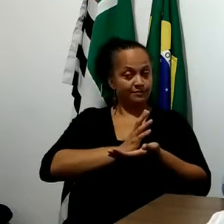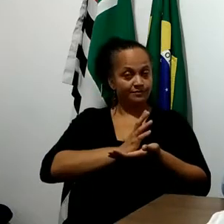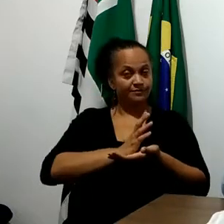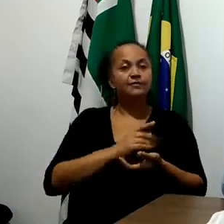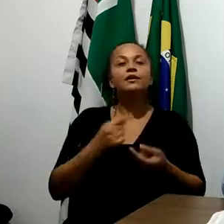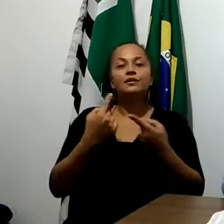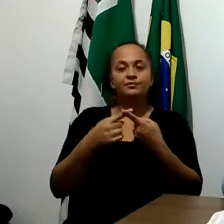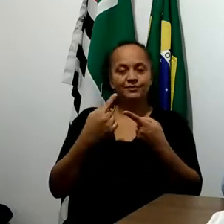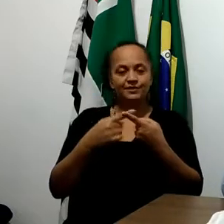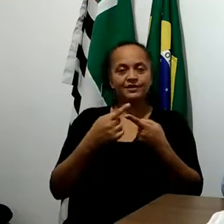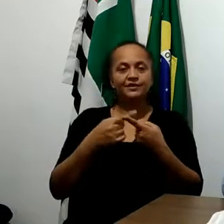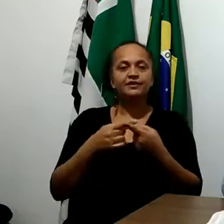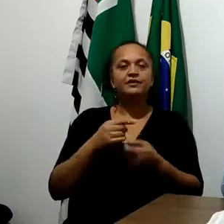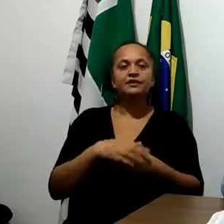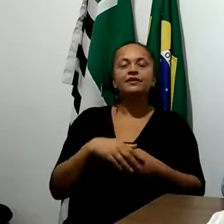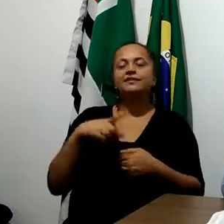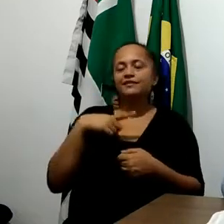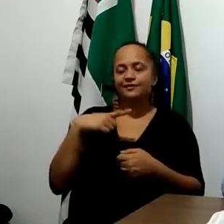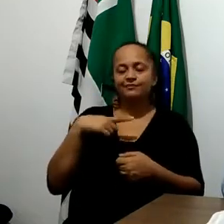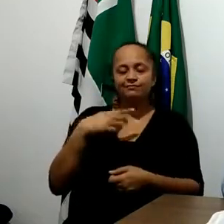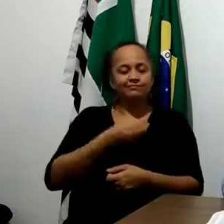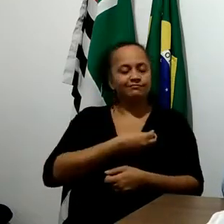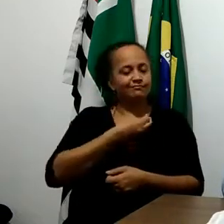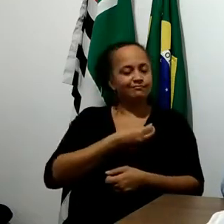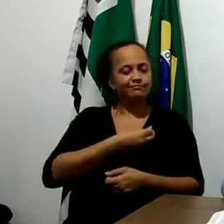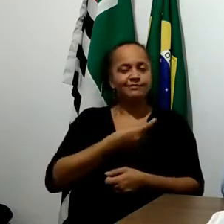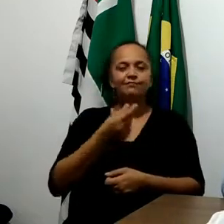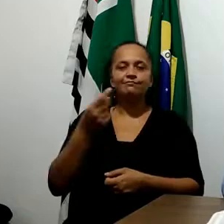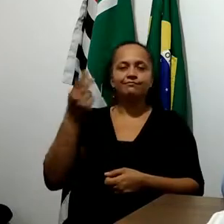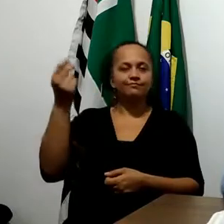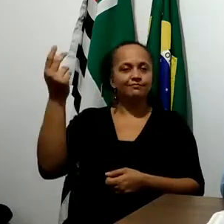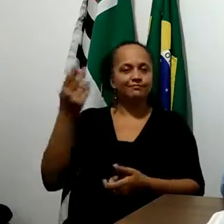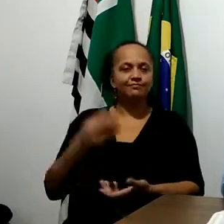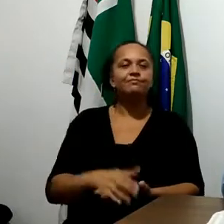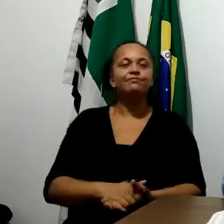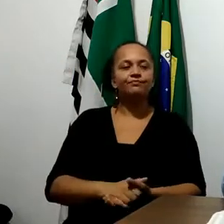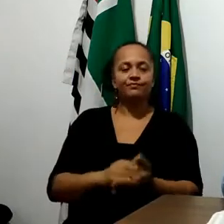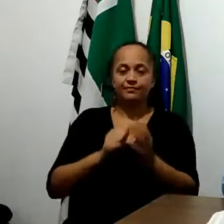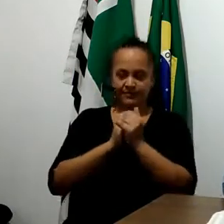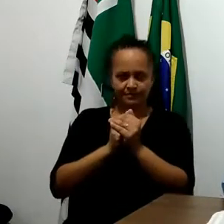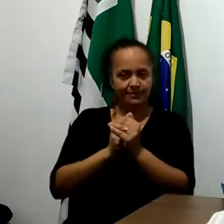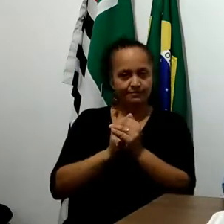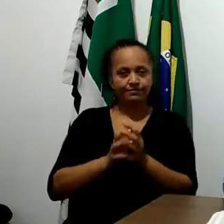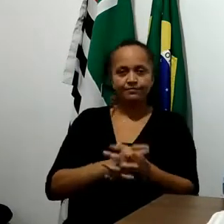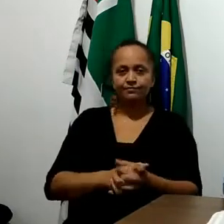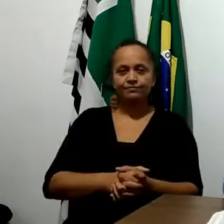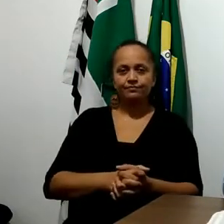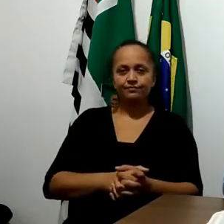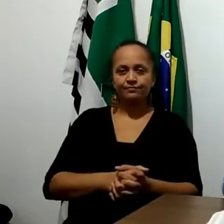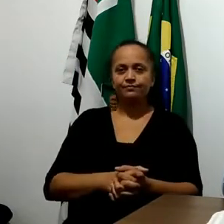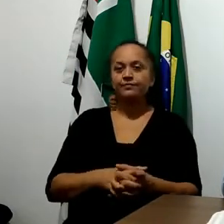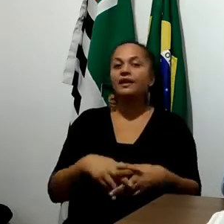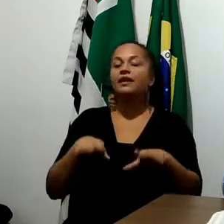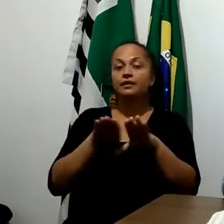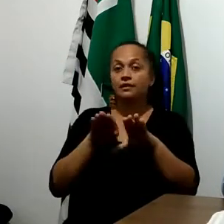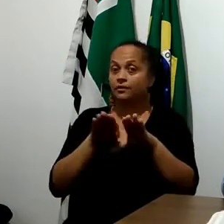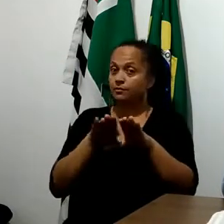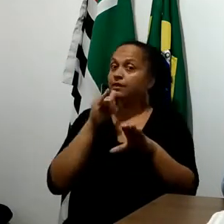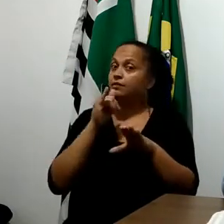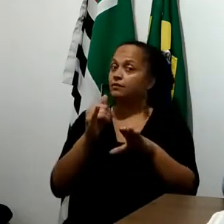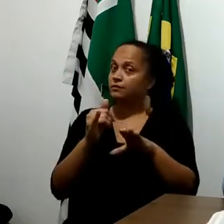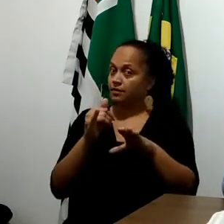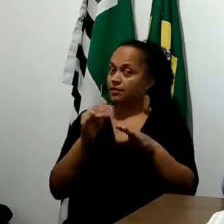as fontes da vida. Amém, amados? Continuando, ele diz assim, ó, desvia-te da falsidade da